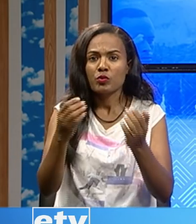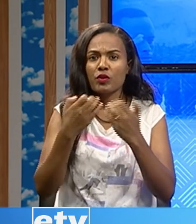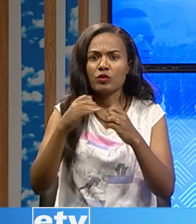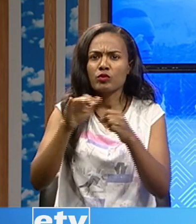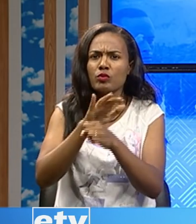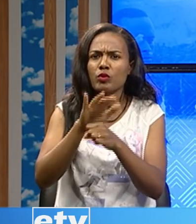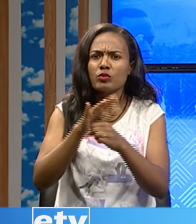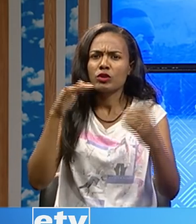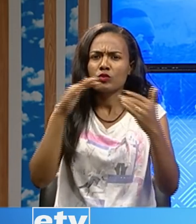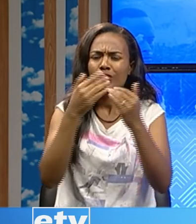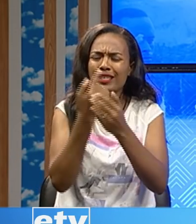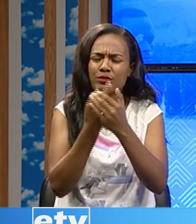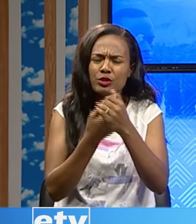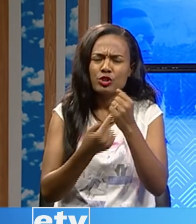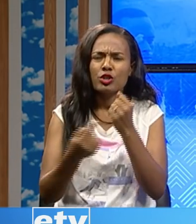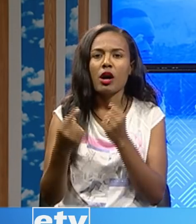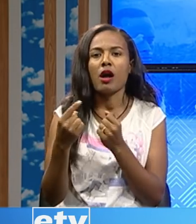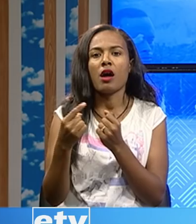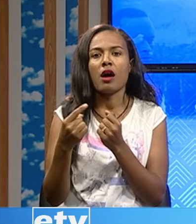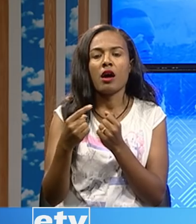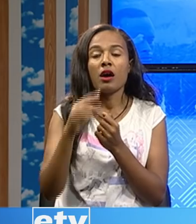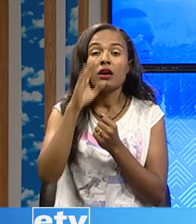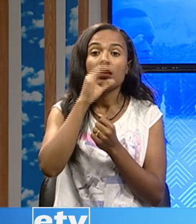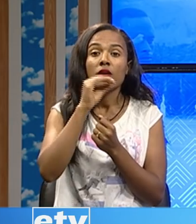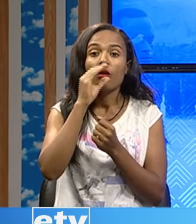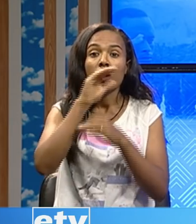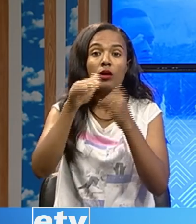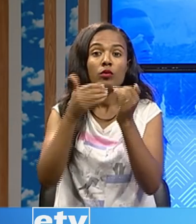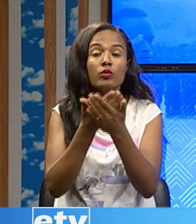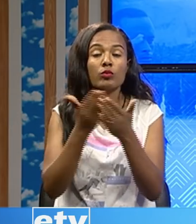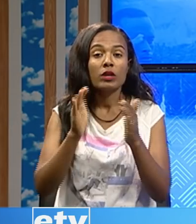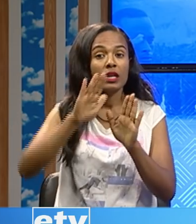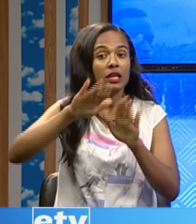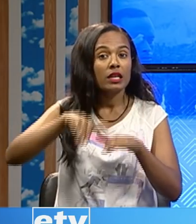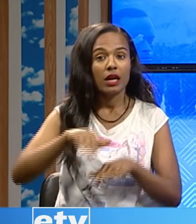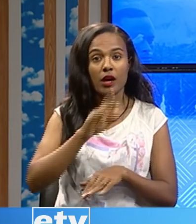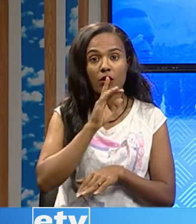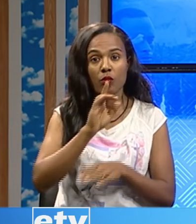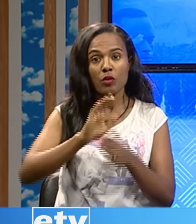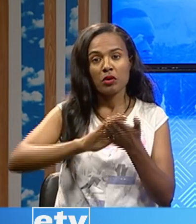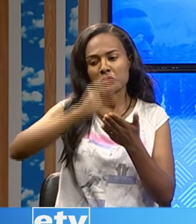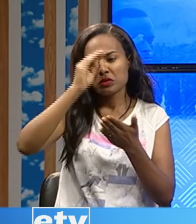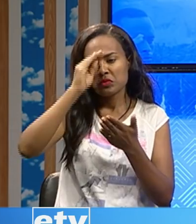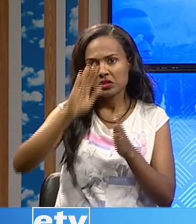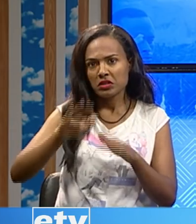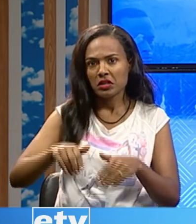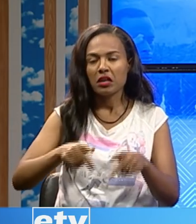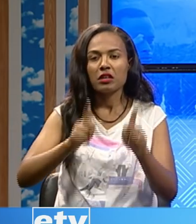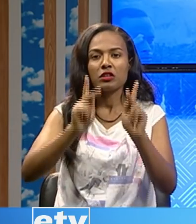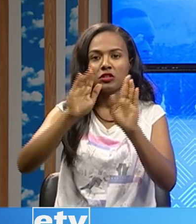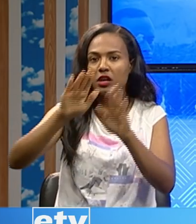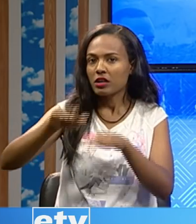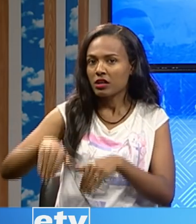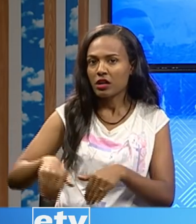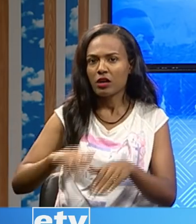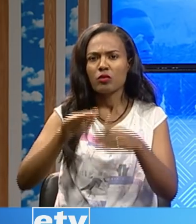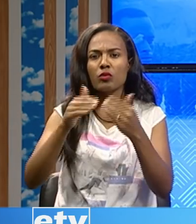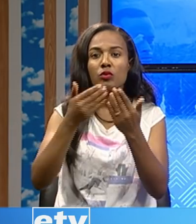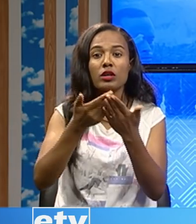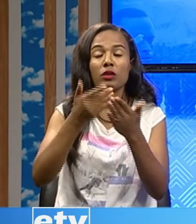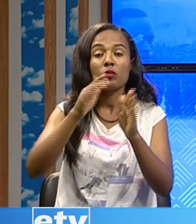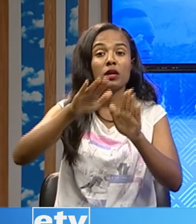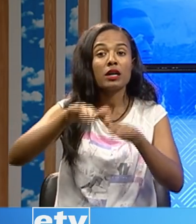ስለ ጦርነት ብቻ ያወራን ሁሉ ነገር እንዲቀር ነው ትምርትም እንዲቀር እርሻም ሁሉ እንዲቀር ነው ያ ደግሞ